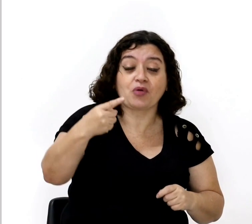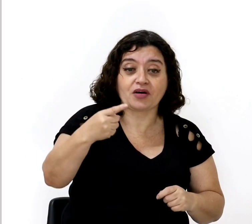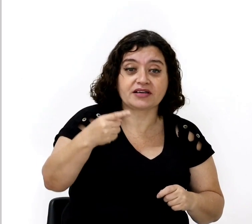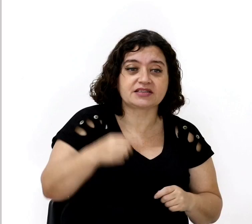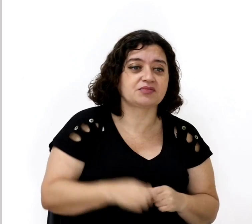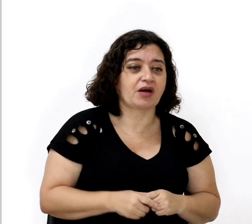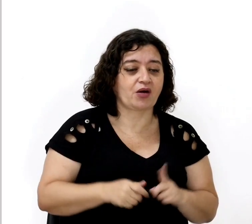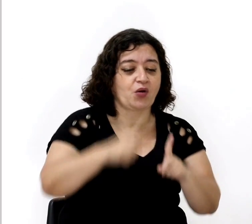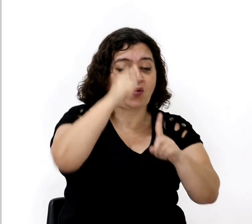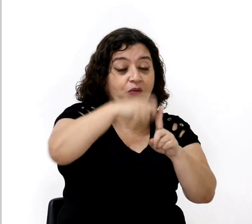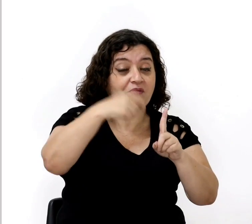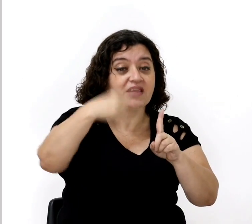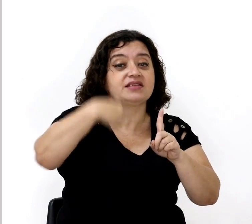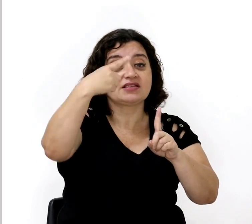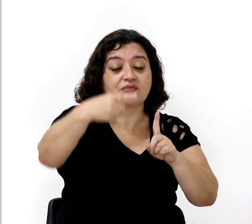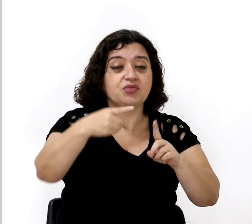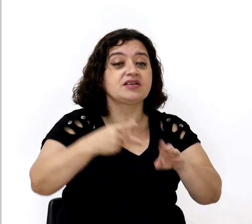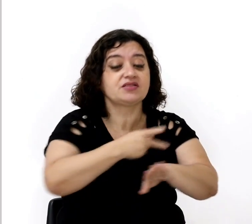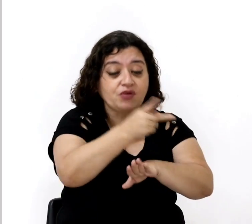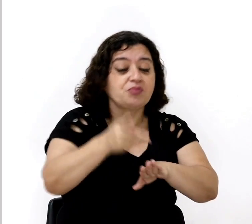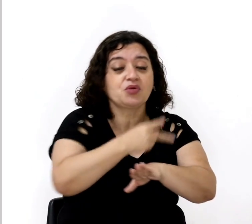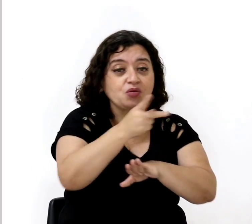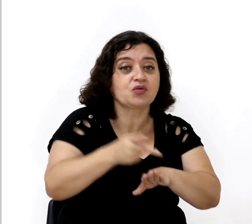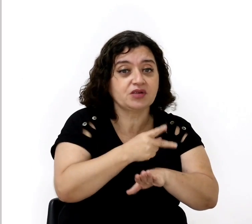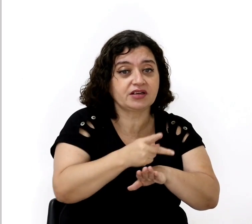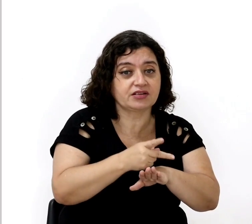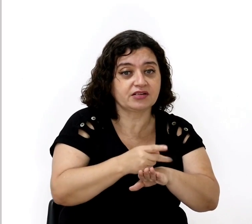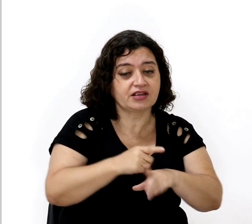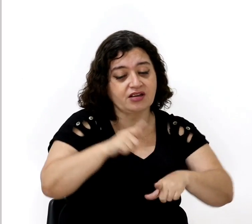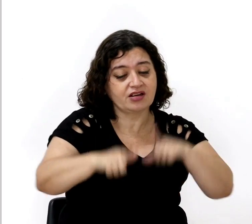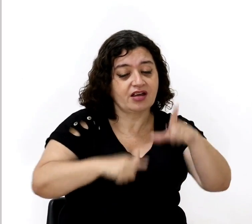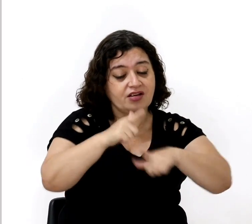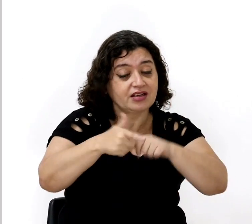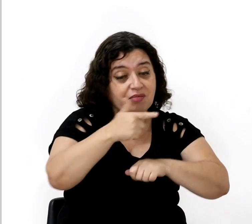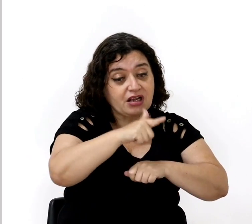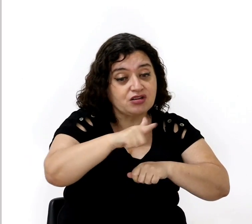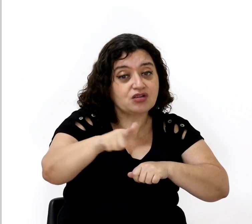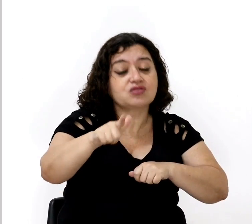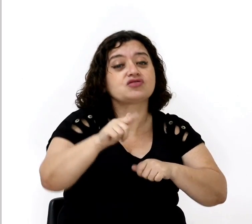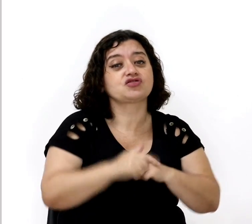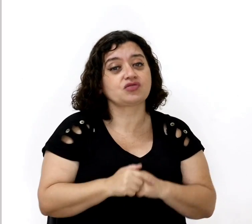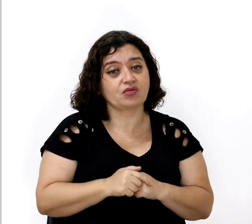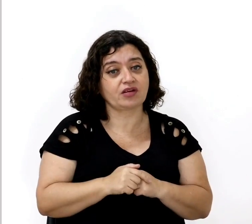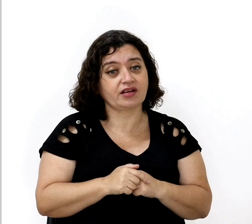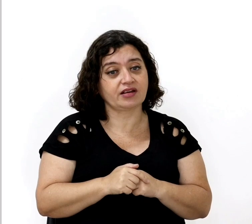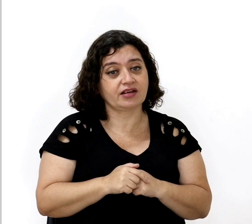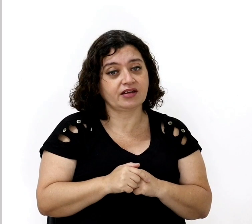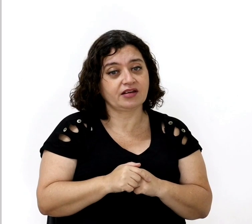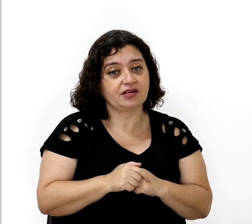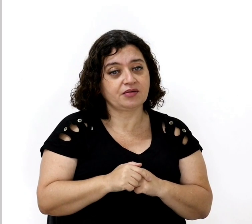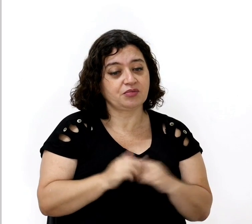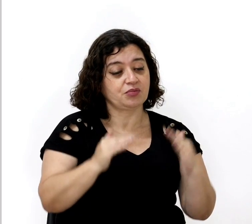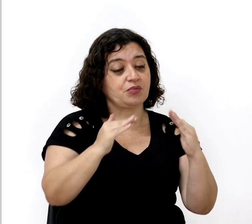a próxima? E um mês depois, e assim foi, é um trabalho que continua, feito por